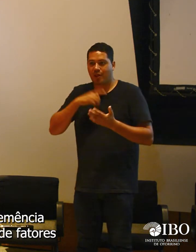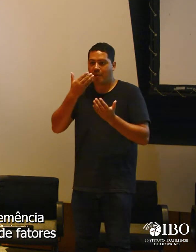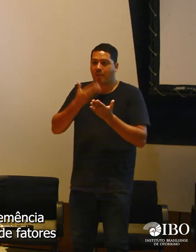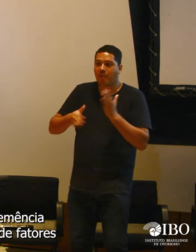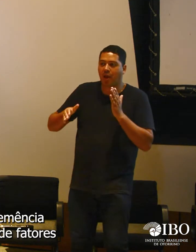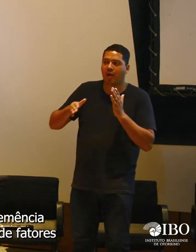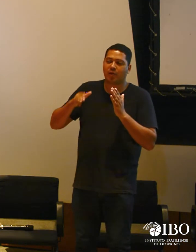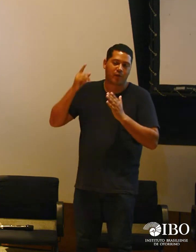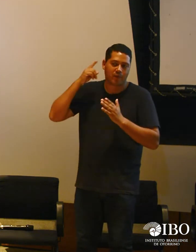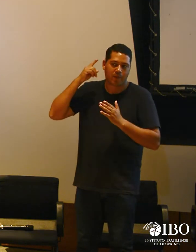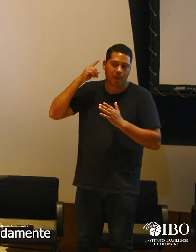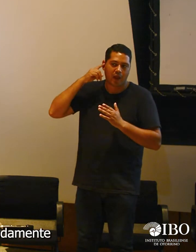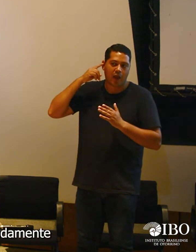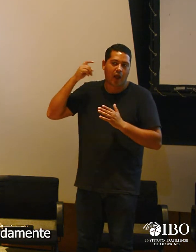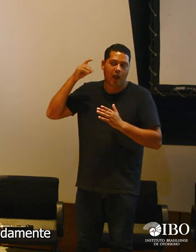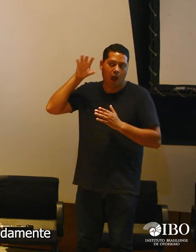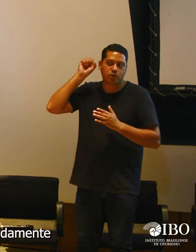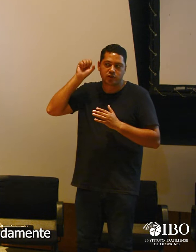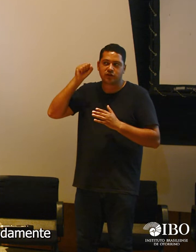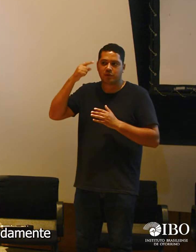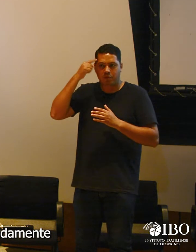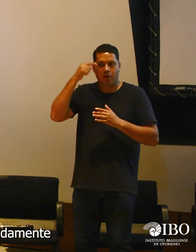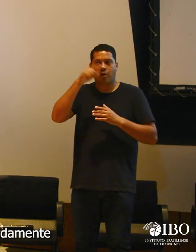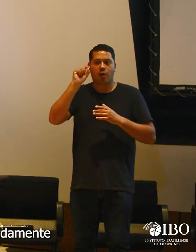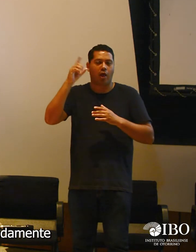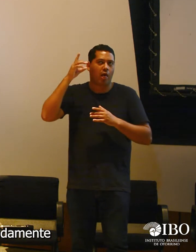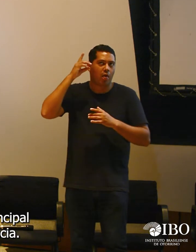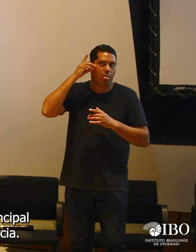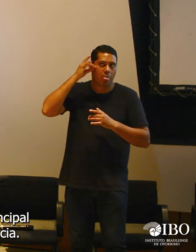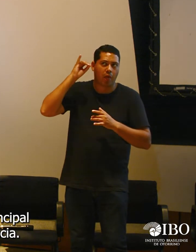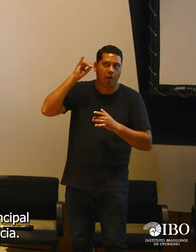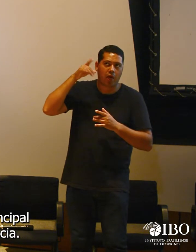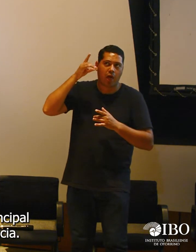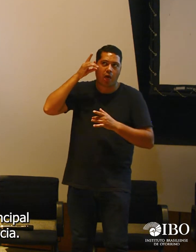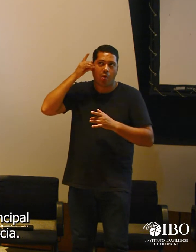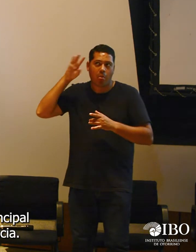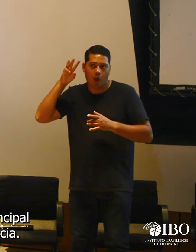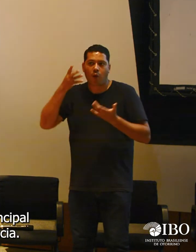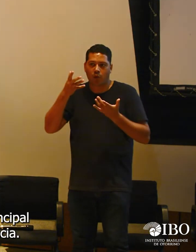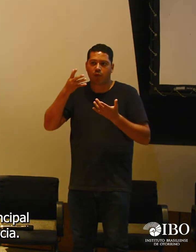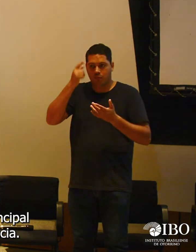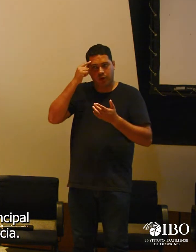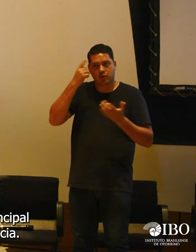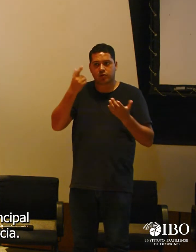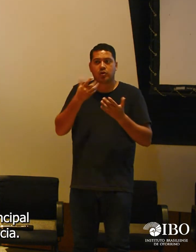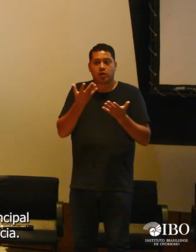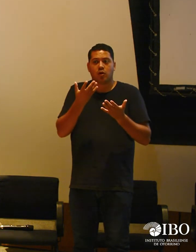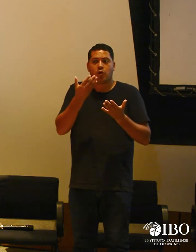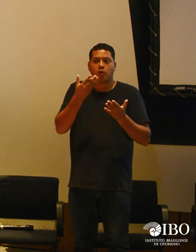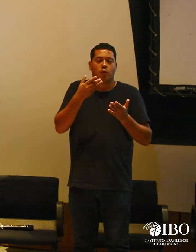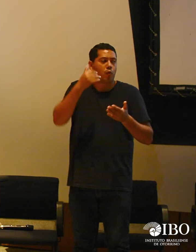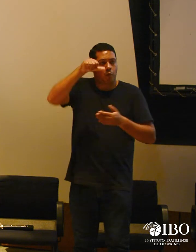de combinação de fatores. E, de acordo com o estudo, isoladamente, a perda auditiva seria o principal fator de risco para a